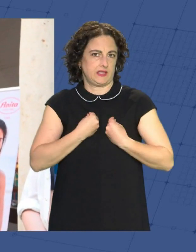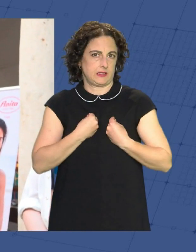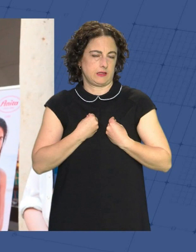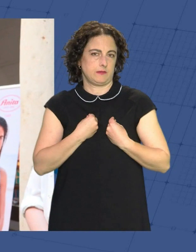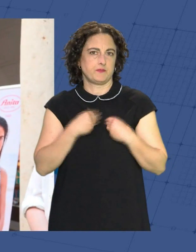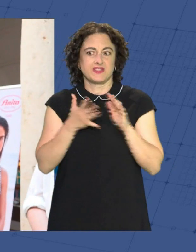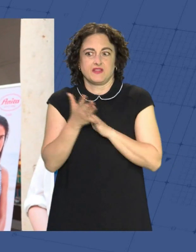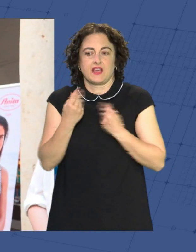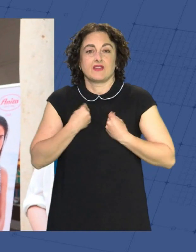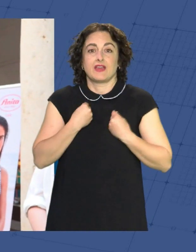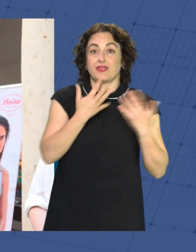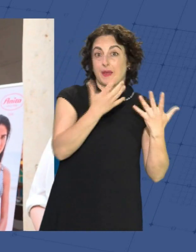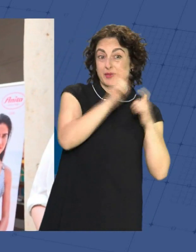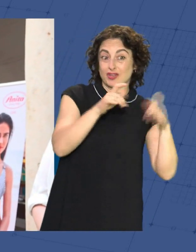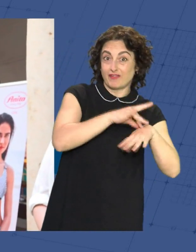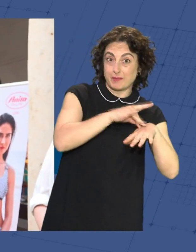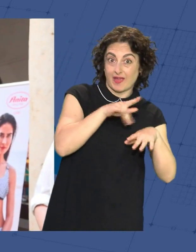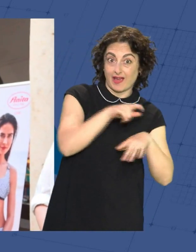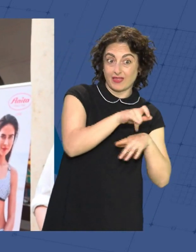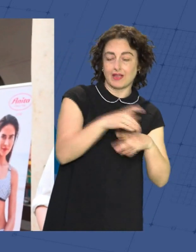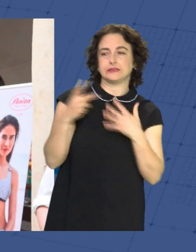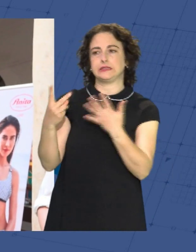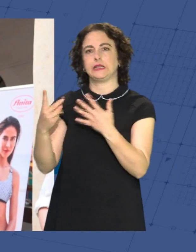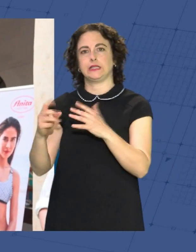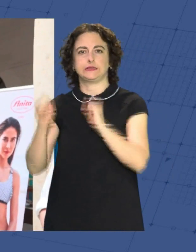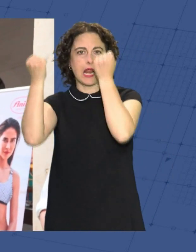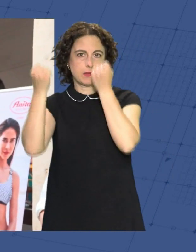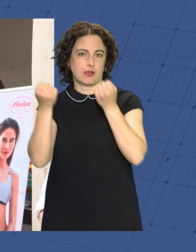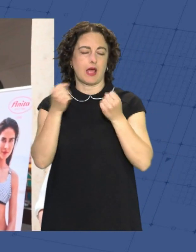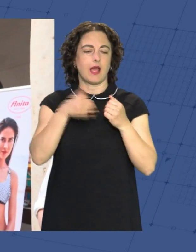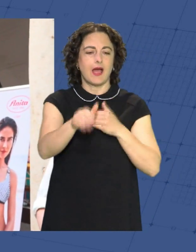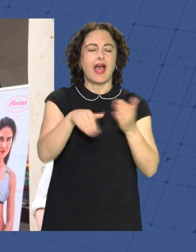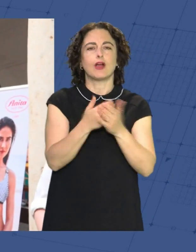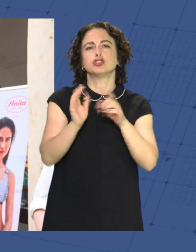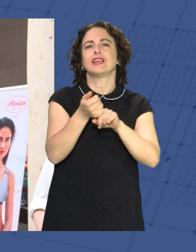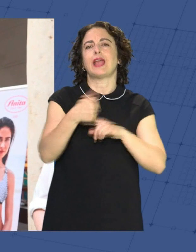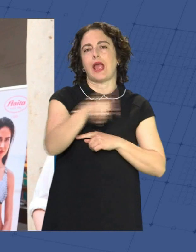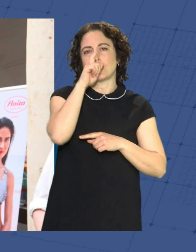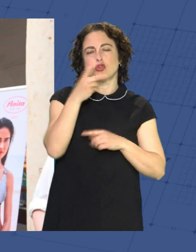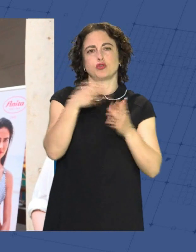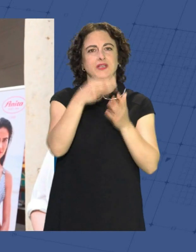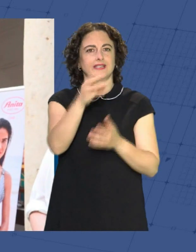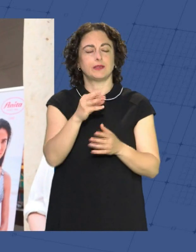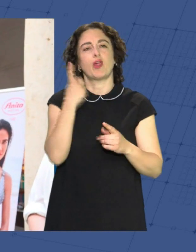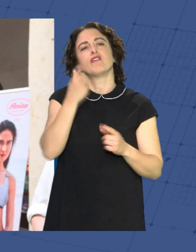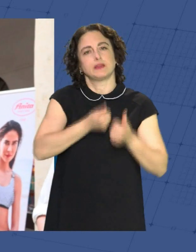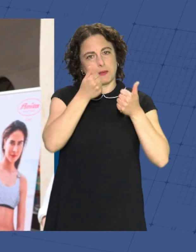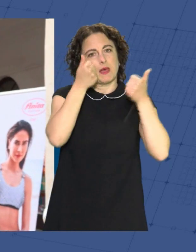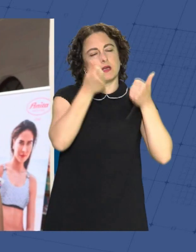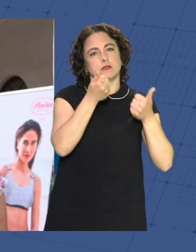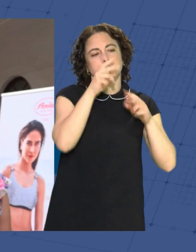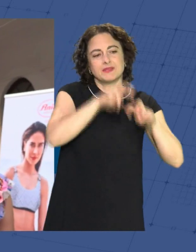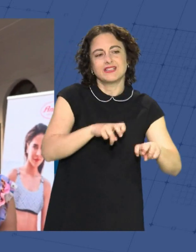es salvar la vida de 7 de cada 10 personas en el año 2030. Para eso hace falta mucho más esfuerzo por parte de las